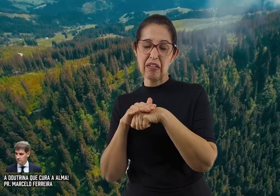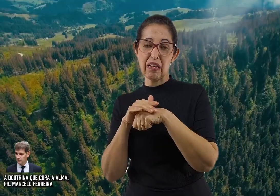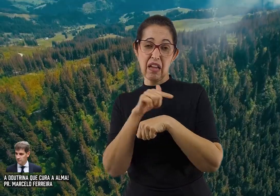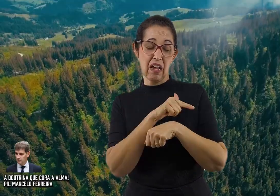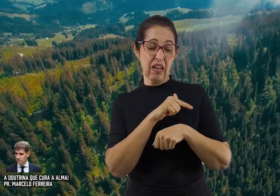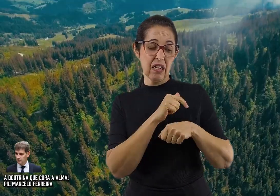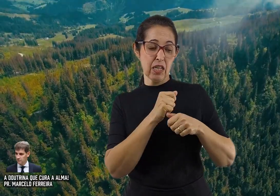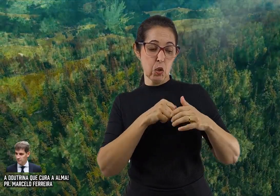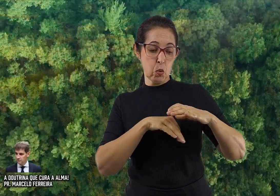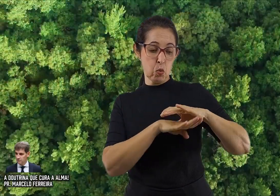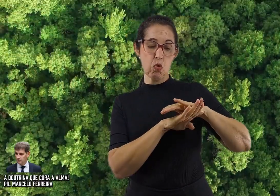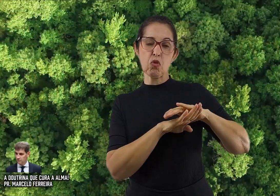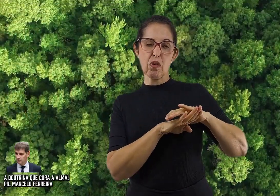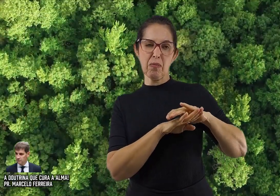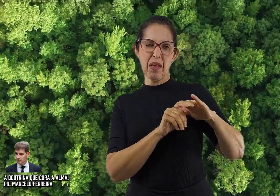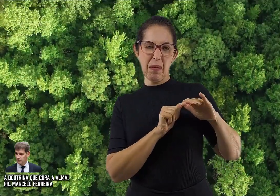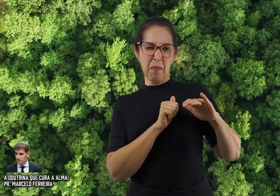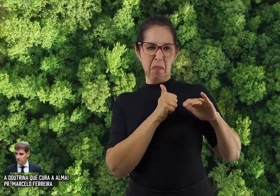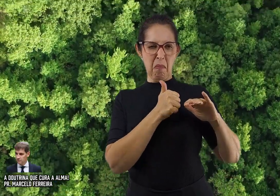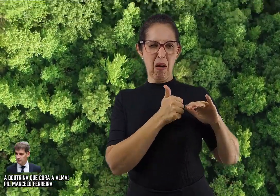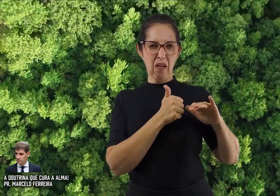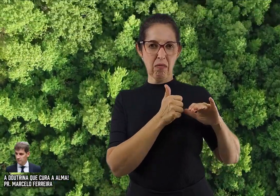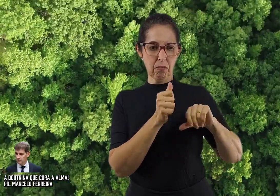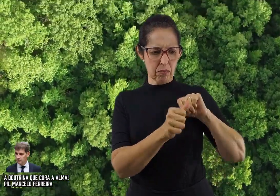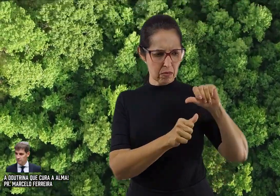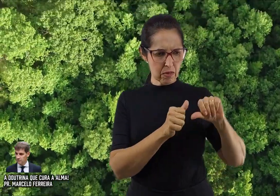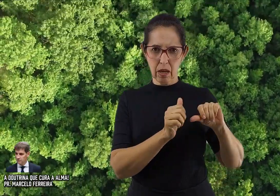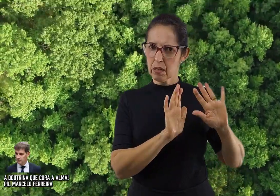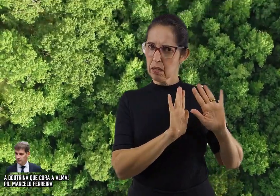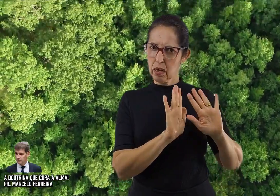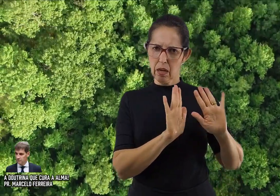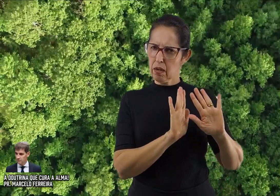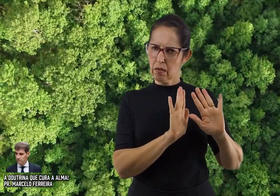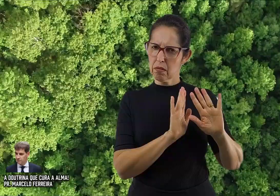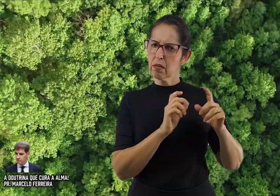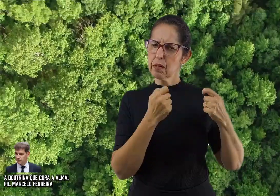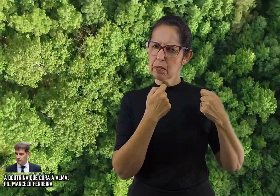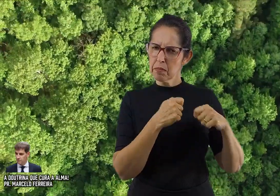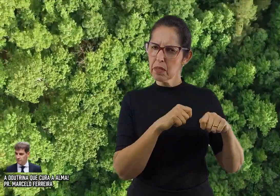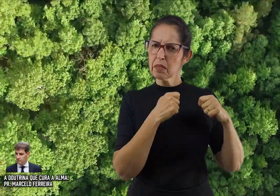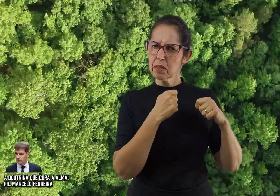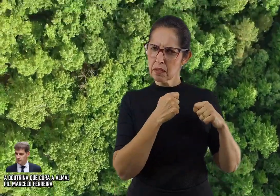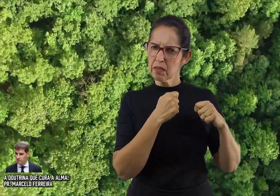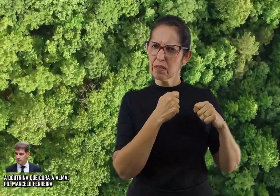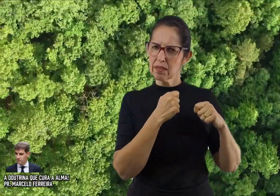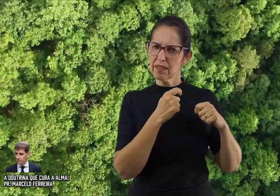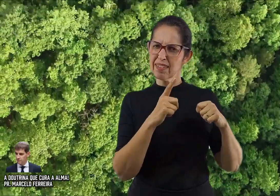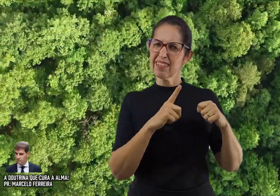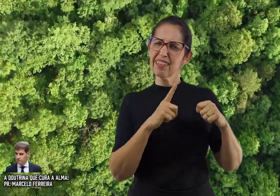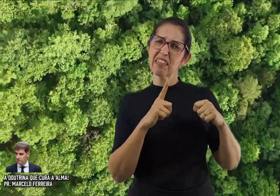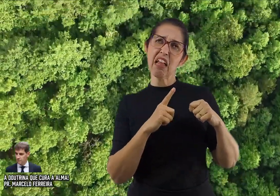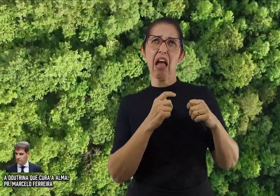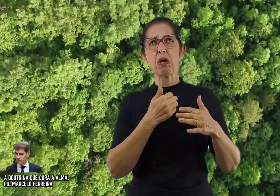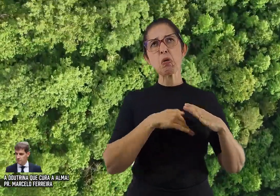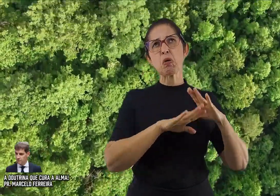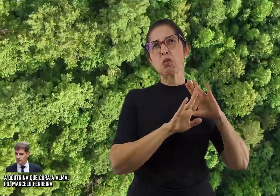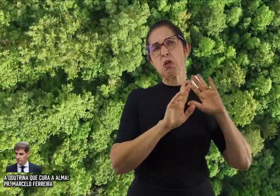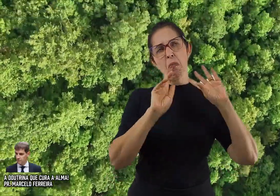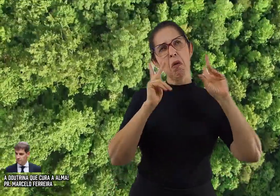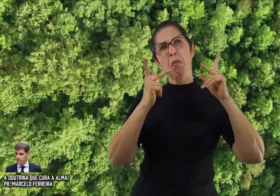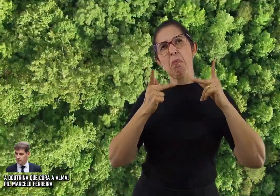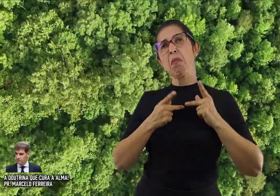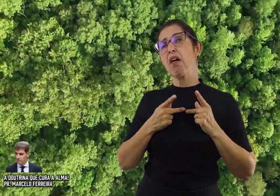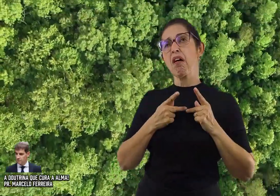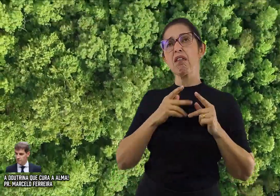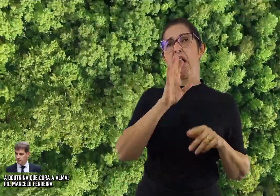têm que ser preservados. Ah, não, costume não é do Senhor, costume é uma coisa humana, é coisa